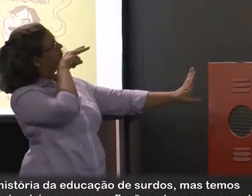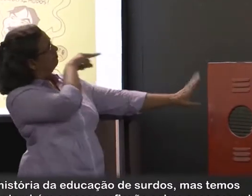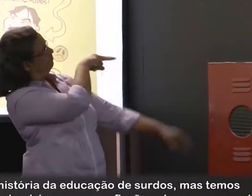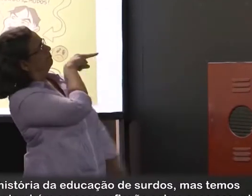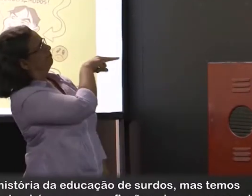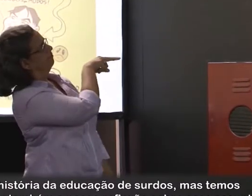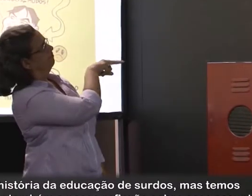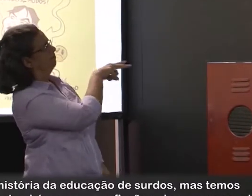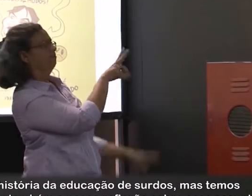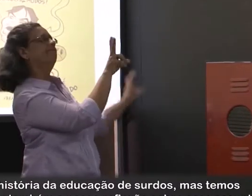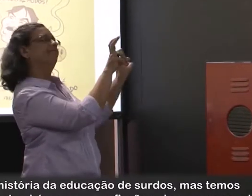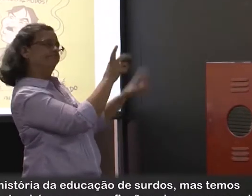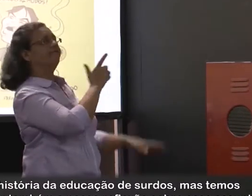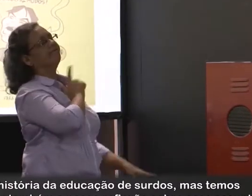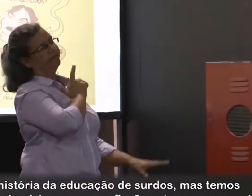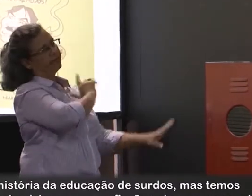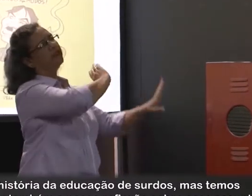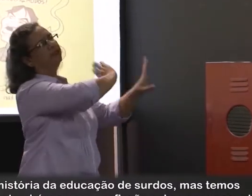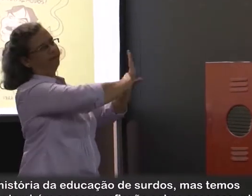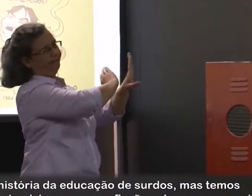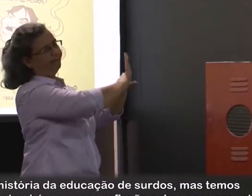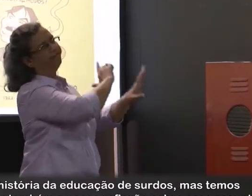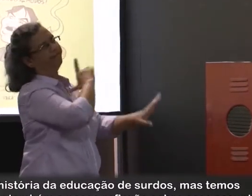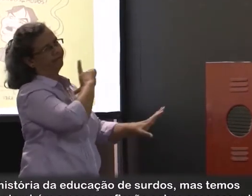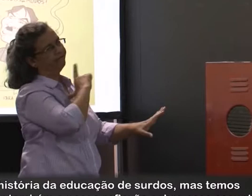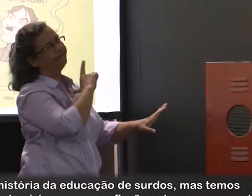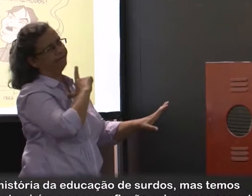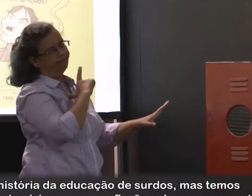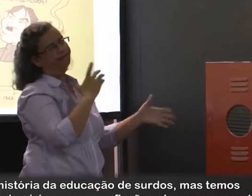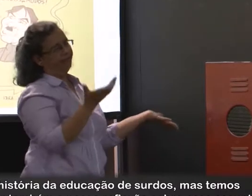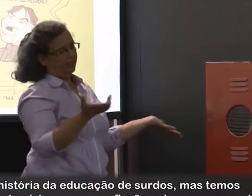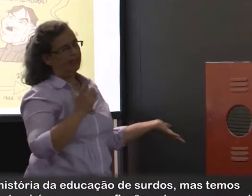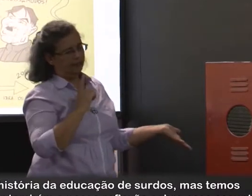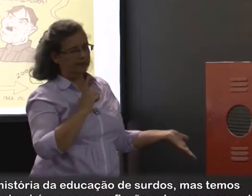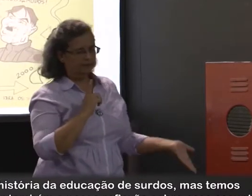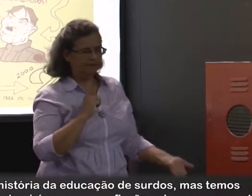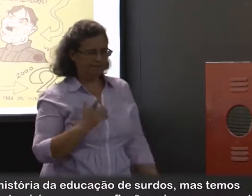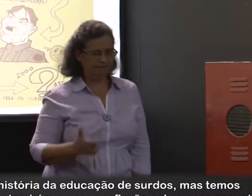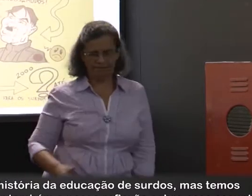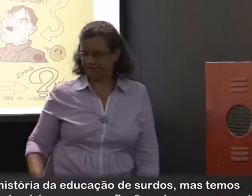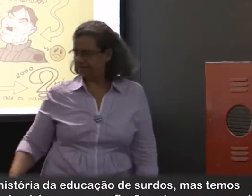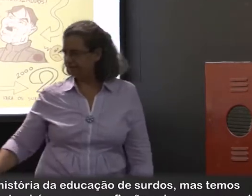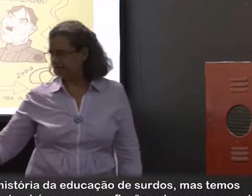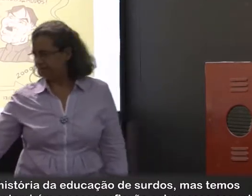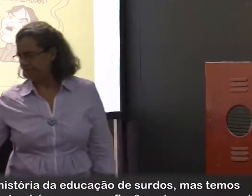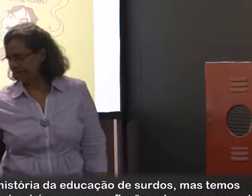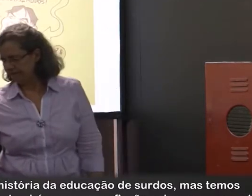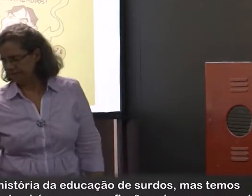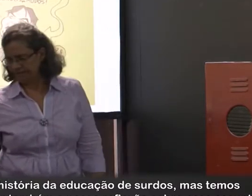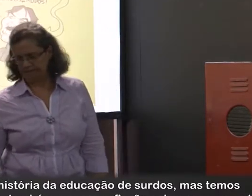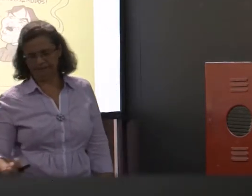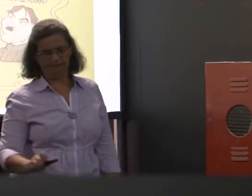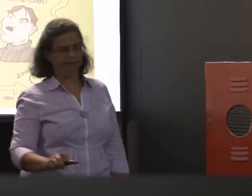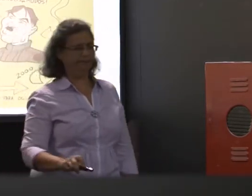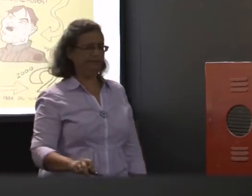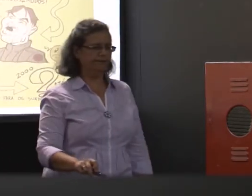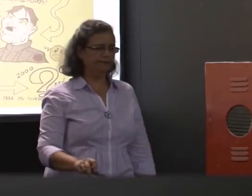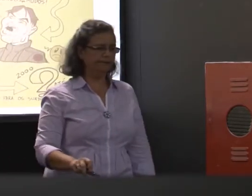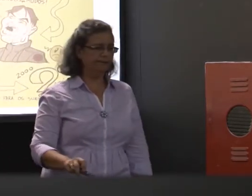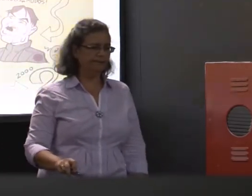da educação de surdos, mas a gente tem que ter também a nossa reflexão sobre esse assunto.